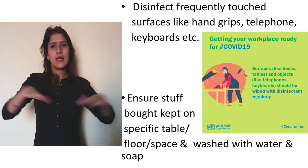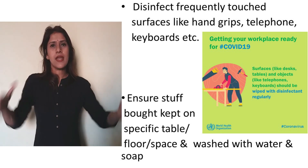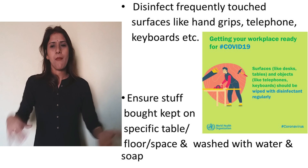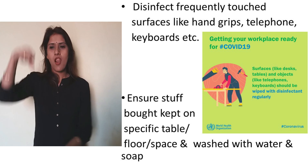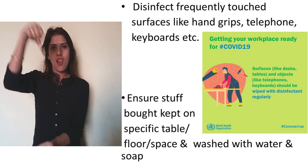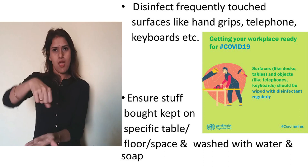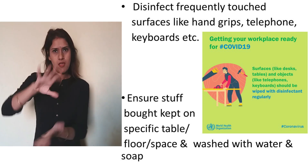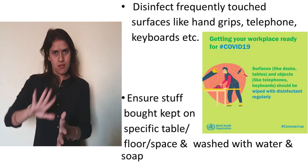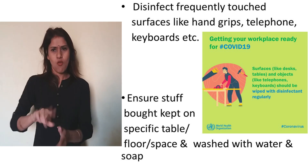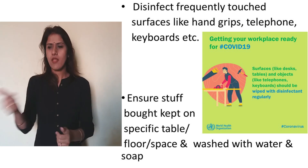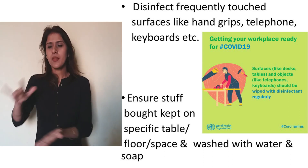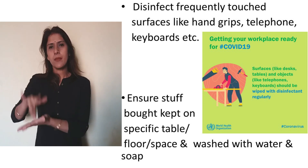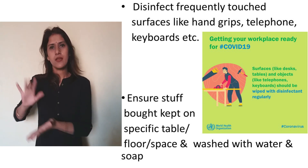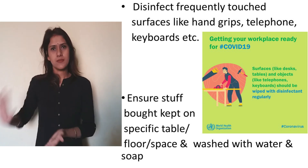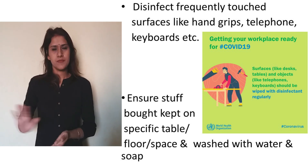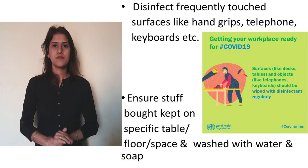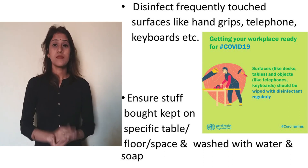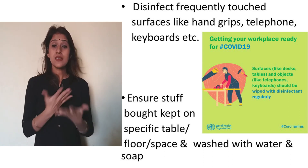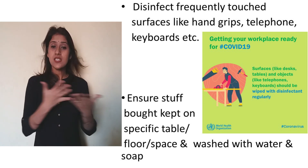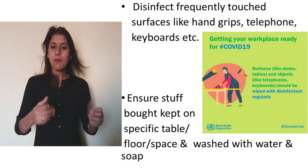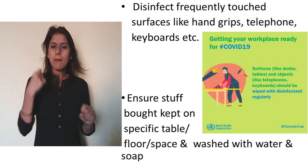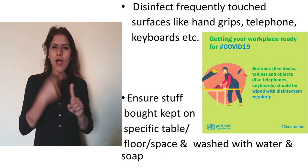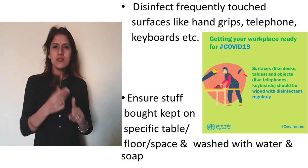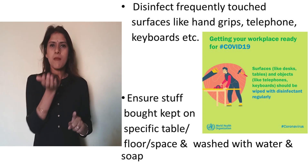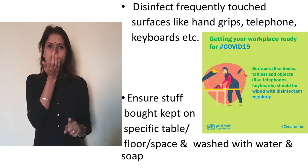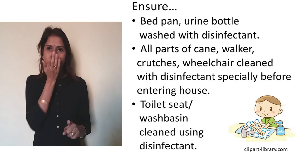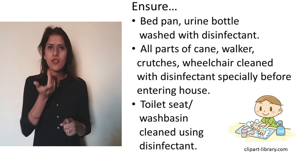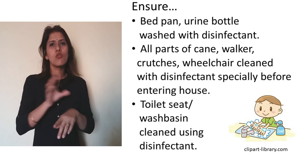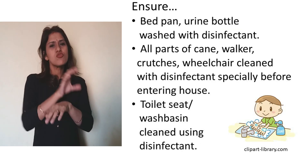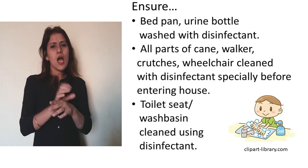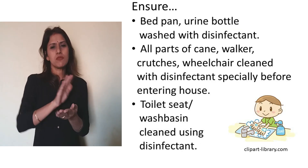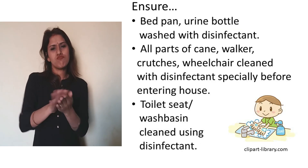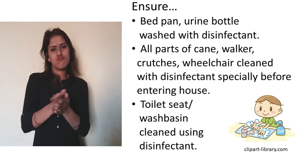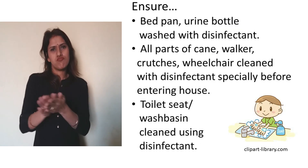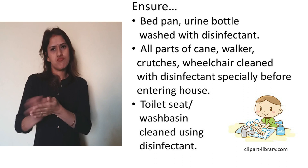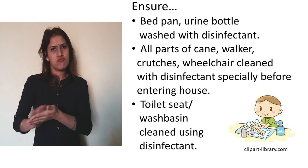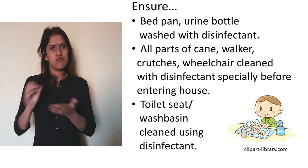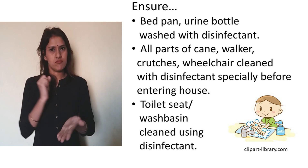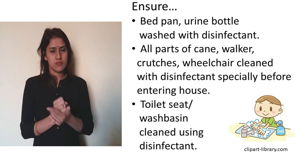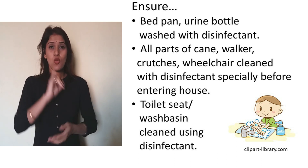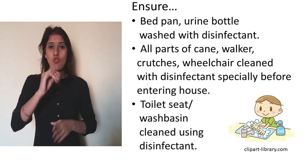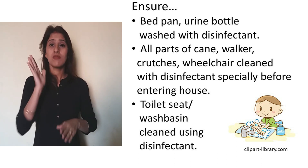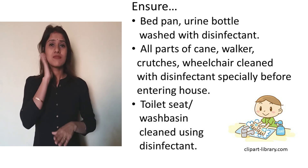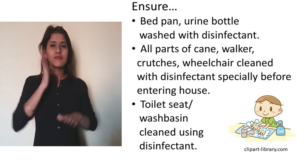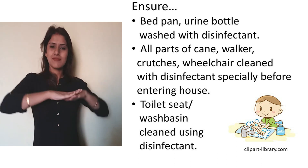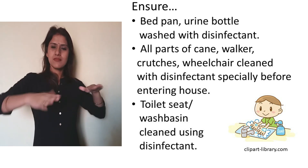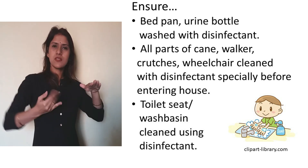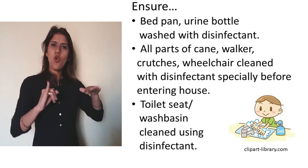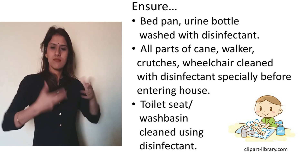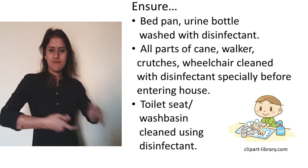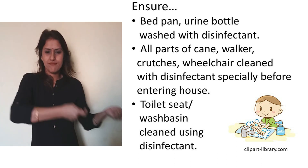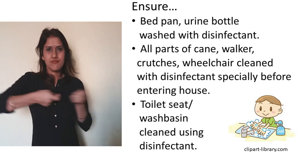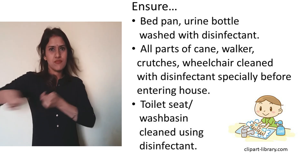पर रखें। सामान को ज़रूरत के अनुसार साबुन और पानी से साफ करें। बैट पैन, यूरिन बोतल को